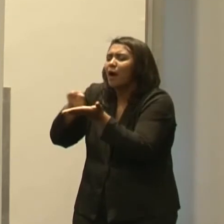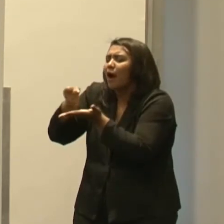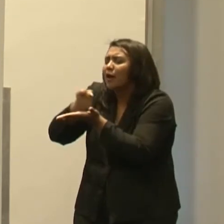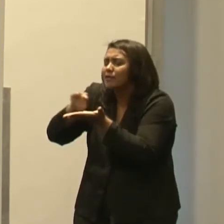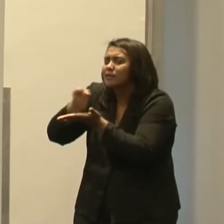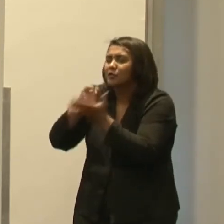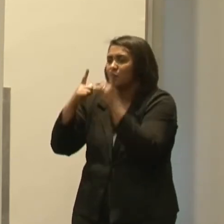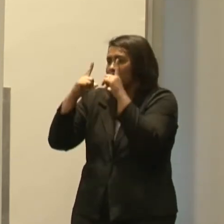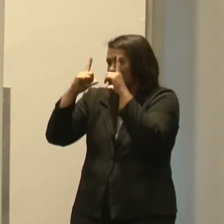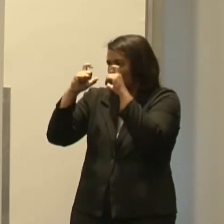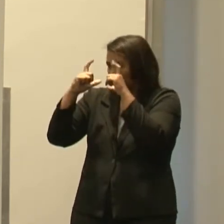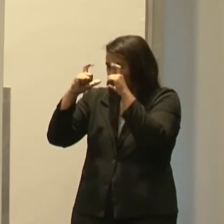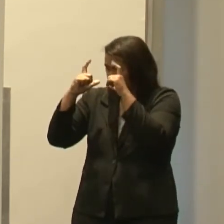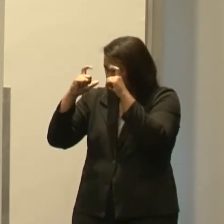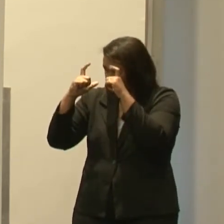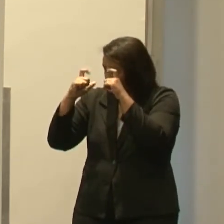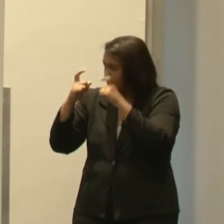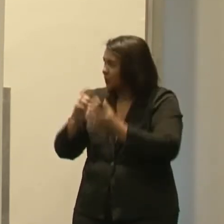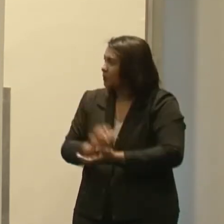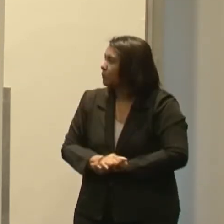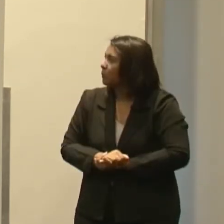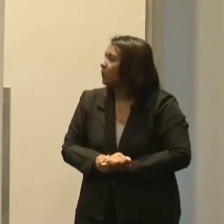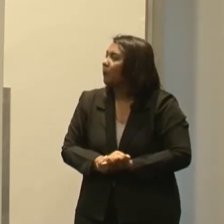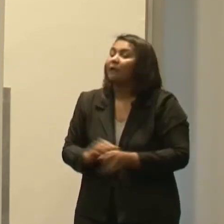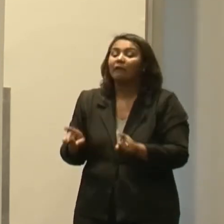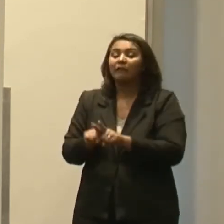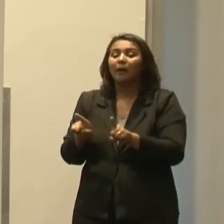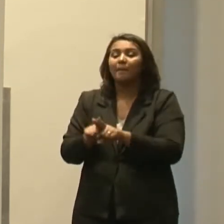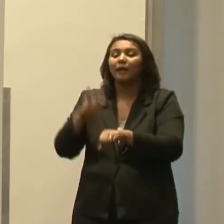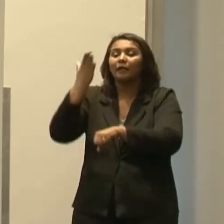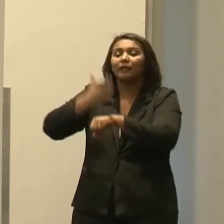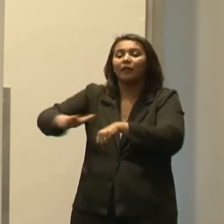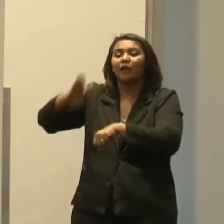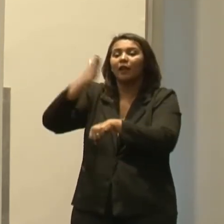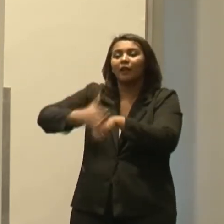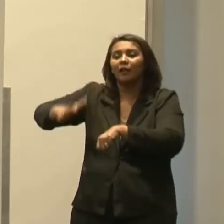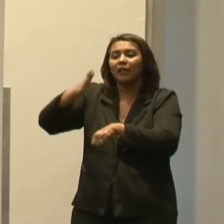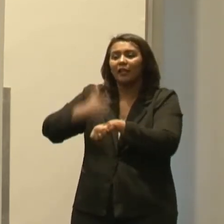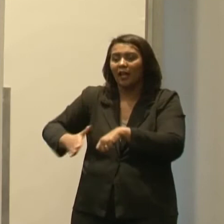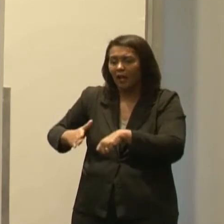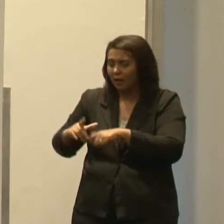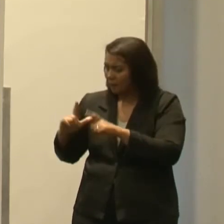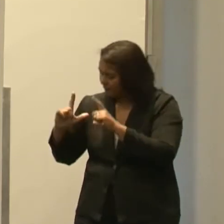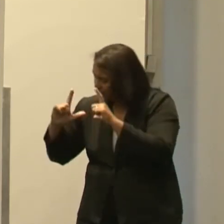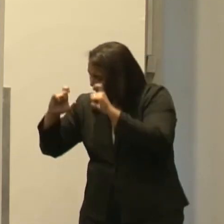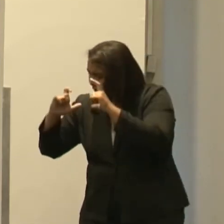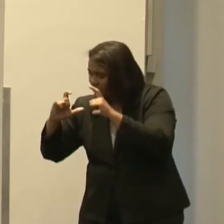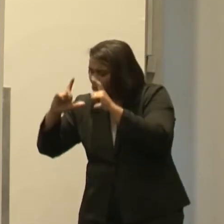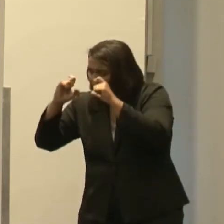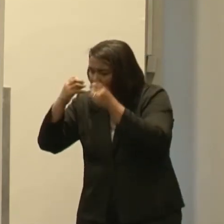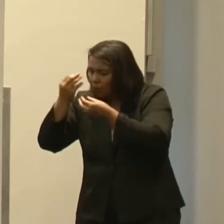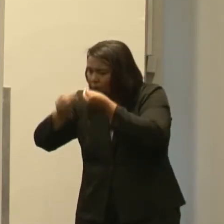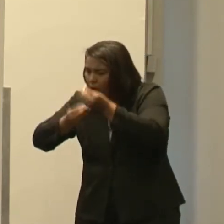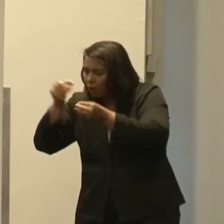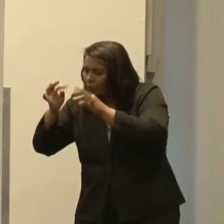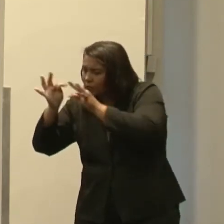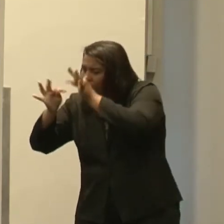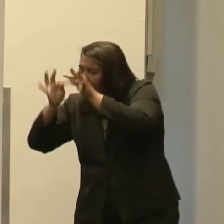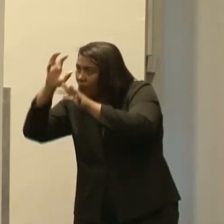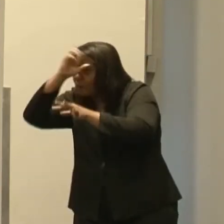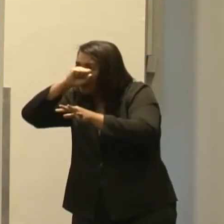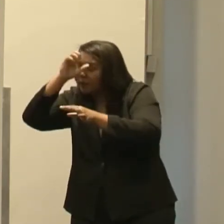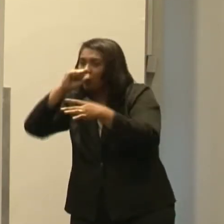não é? E treinar também com máquinas fotográficas essas técnicas aprendidas em